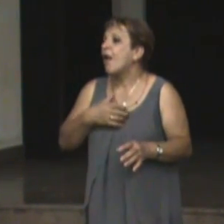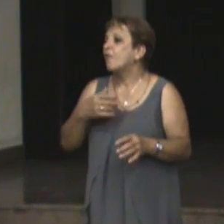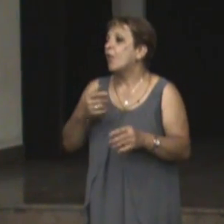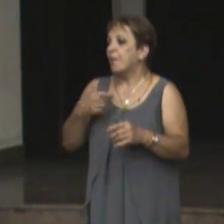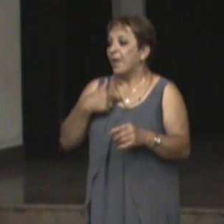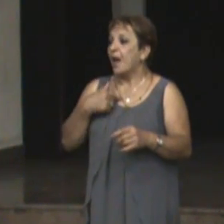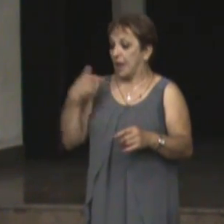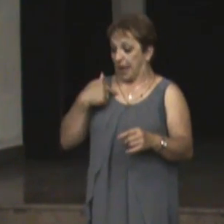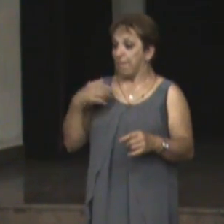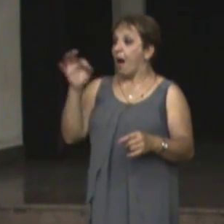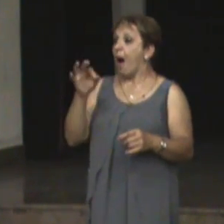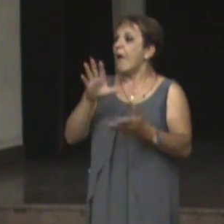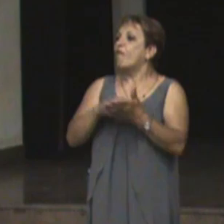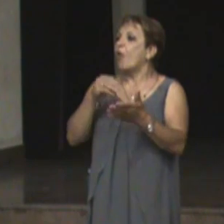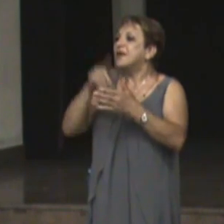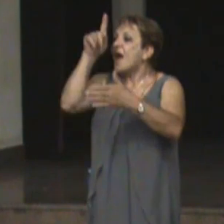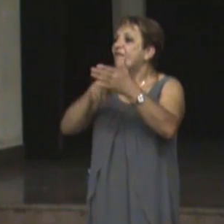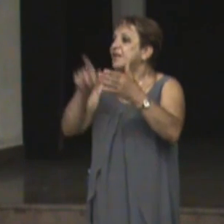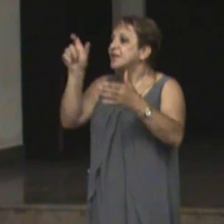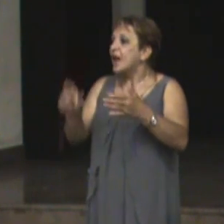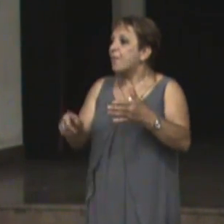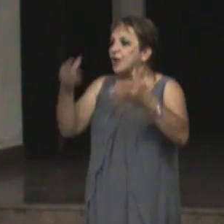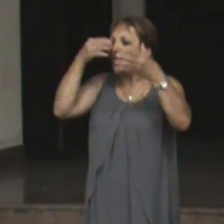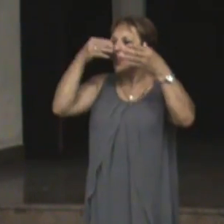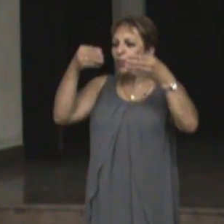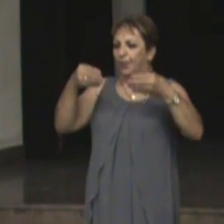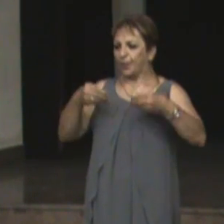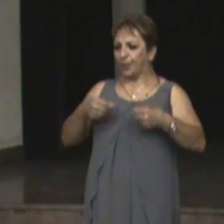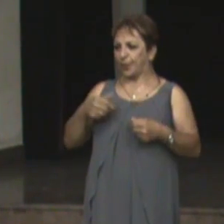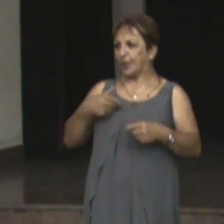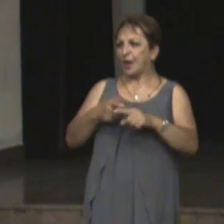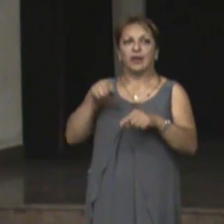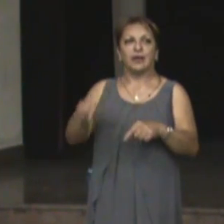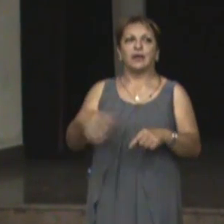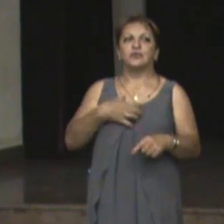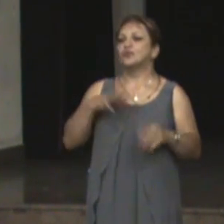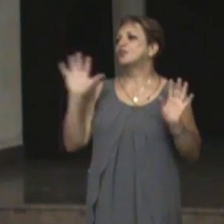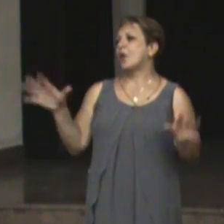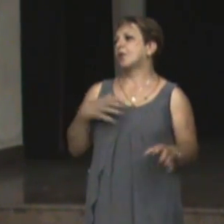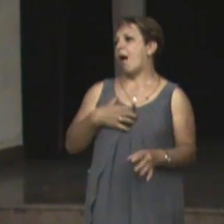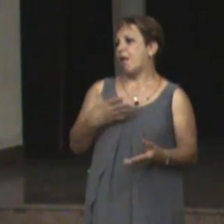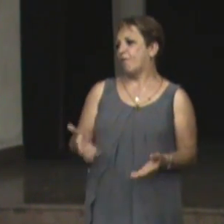և ուրախացրել է ինձ իբրև հավատացյալ մարդու, իբրև Քրիստոսի, ես պարզ պատմությունն է։